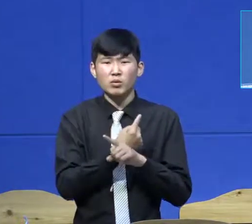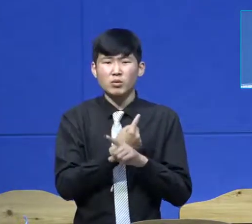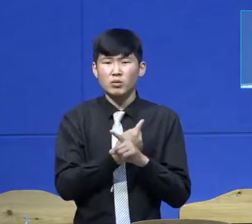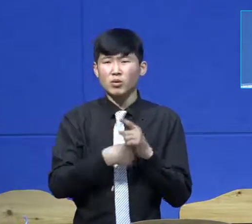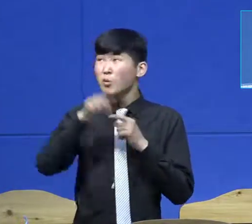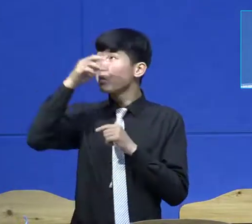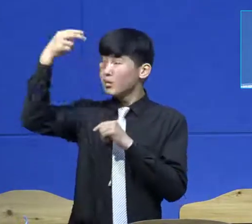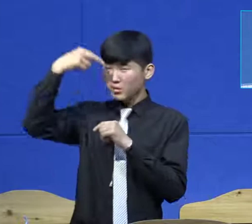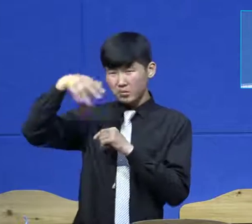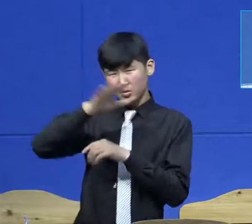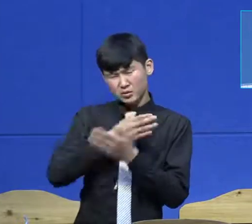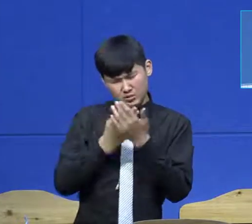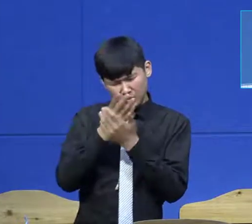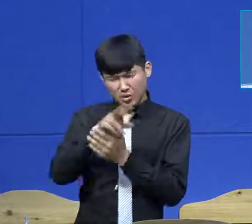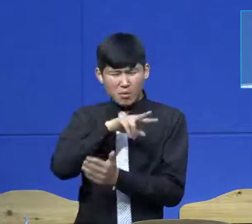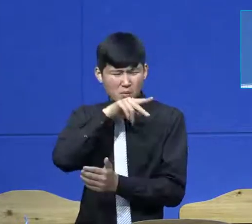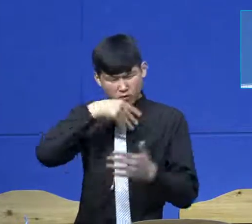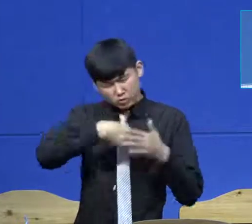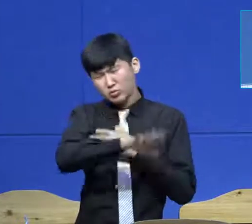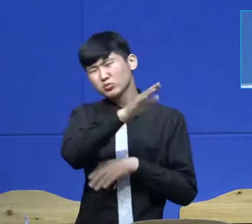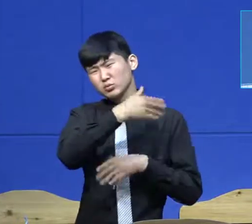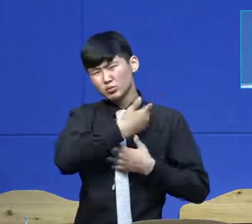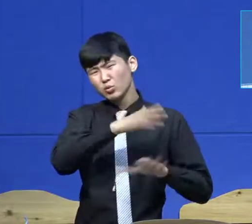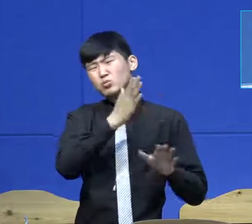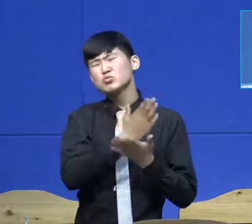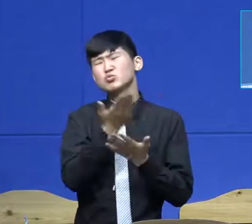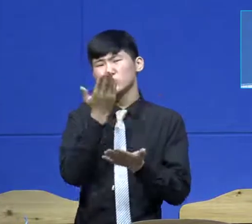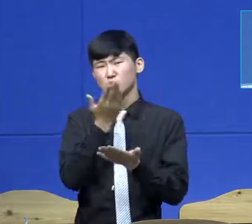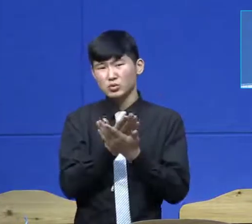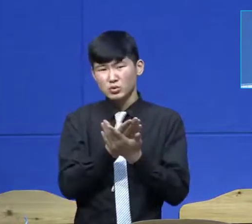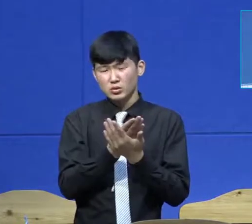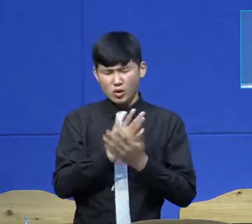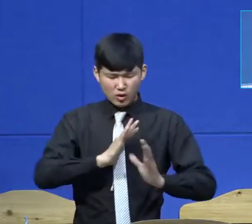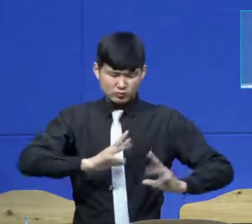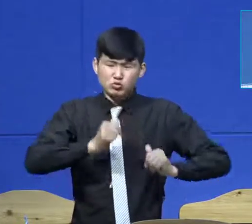Бурханы өмнө бидний төлөө залбираад энэ хортой могонуудыг явуулж өгөөч. Идгэж өгөөч.